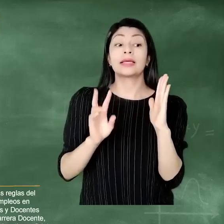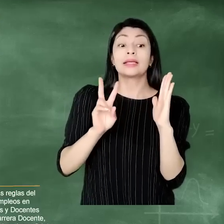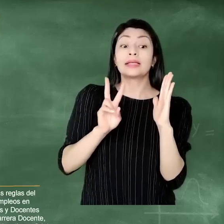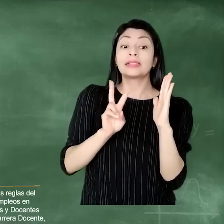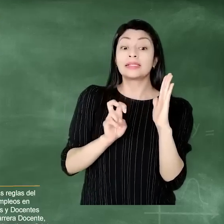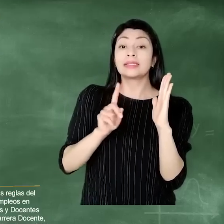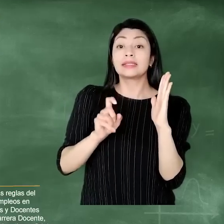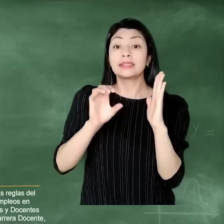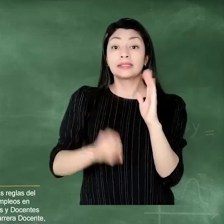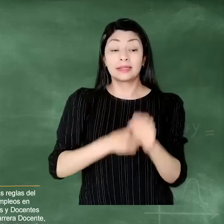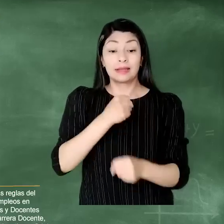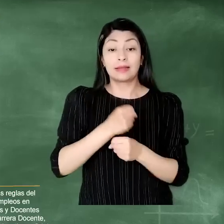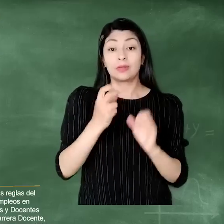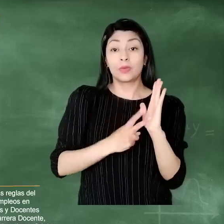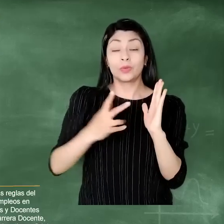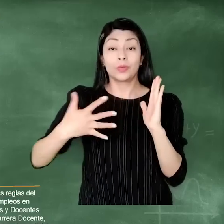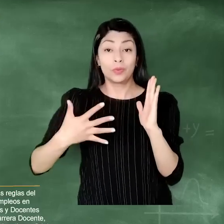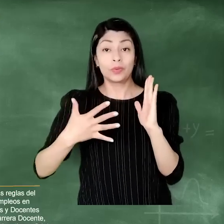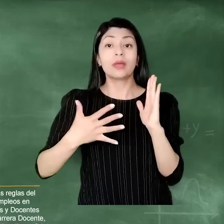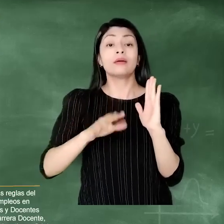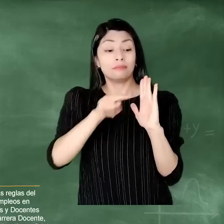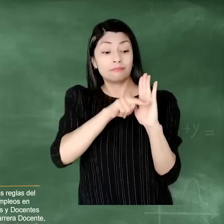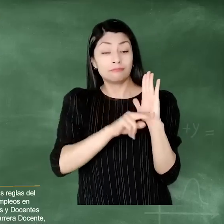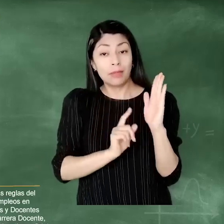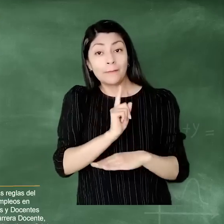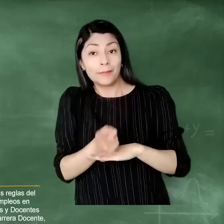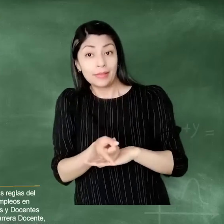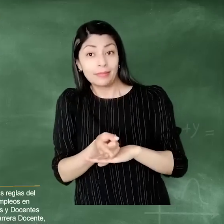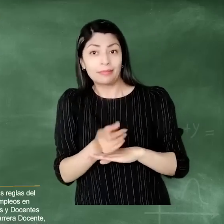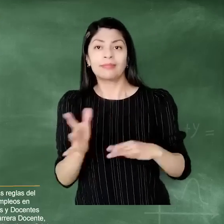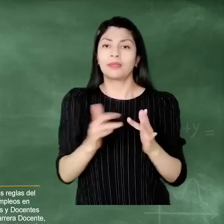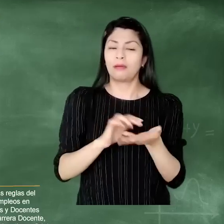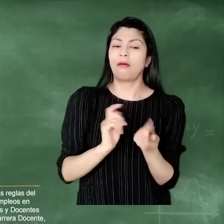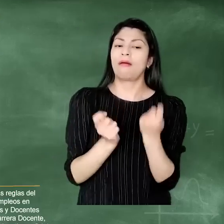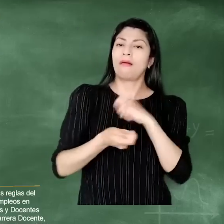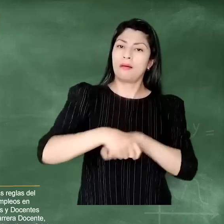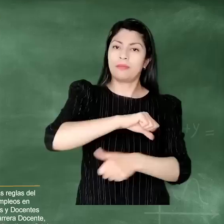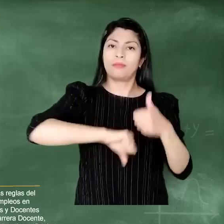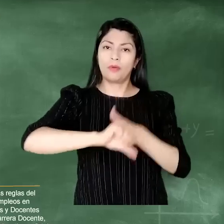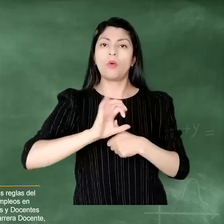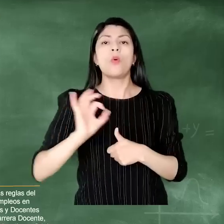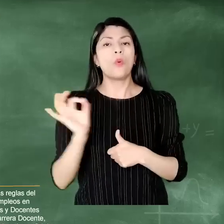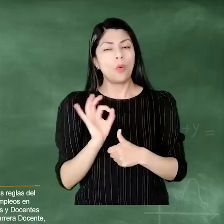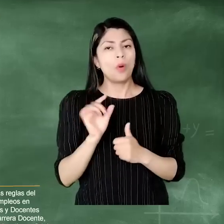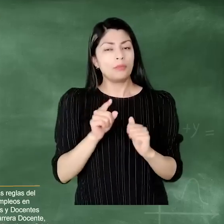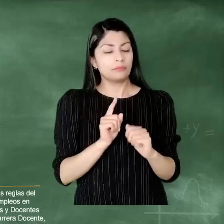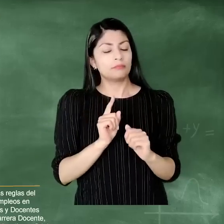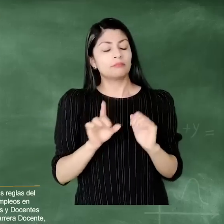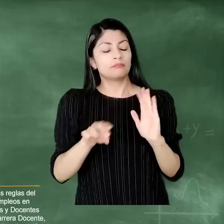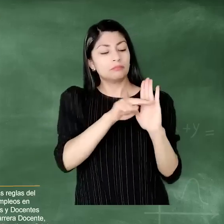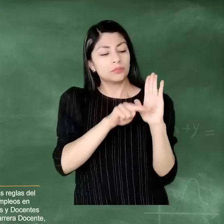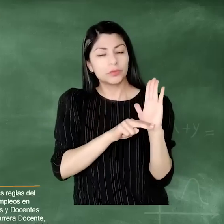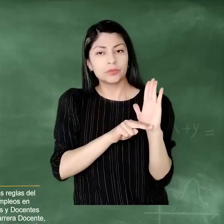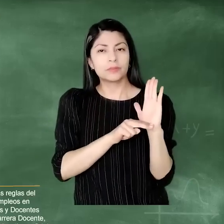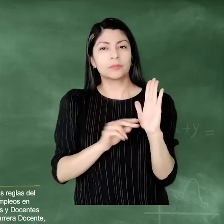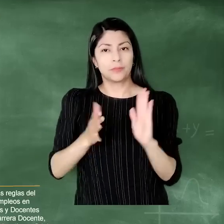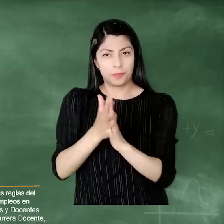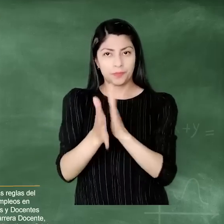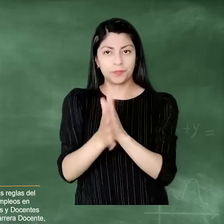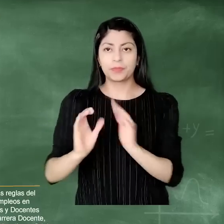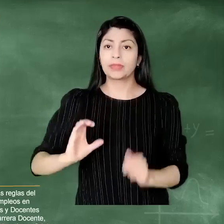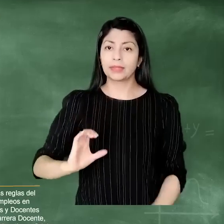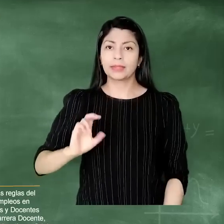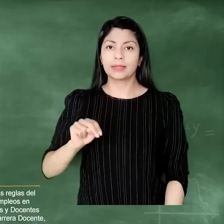del Decreto Ley 760 de 2005 o de las normas que las adicionen, modifiquen o sustituyan,